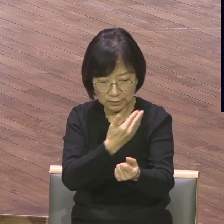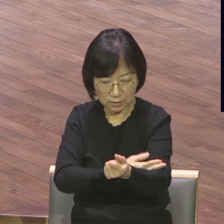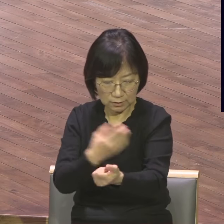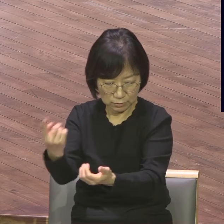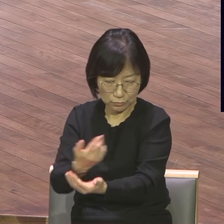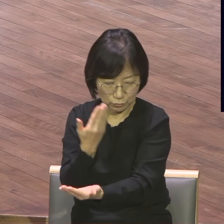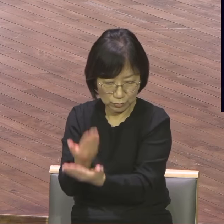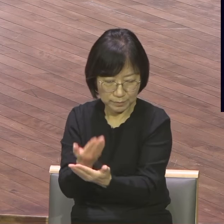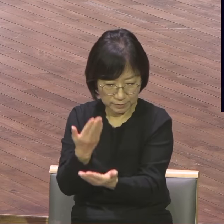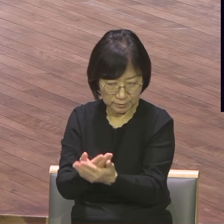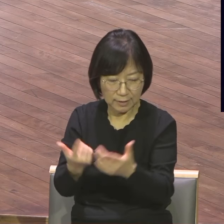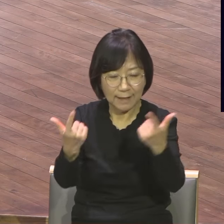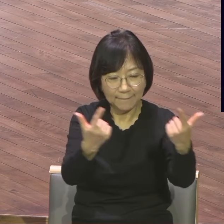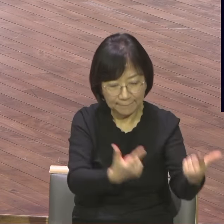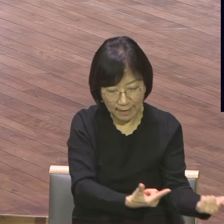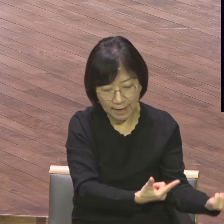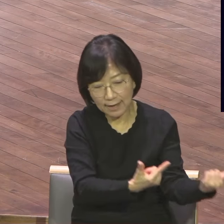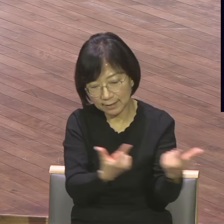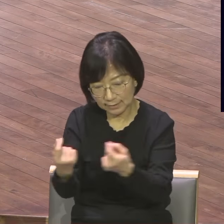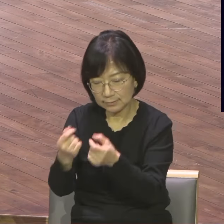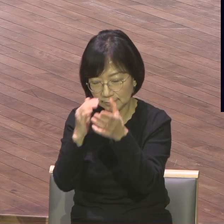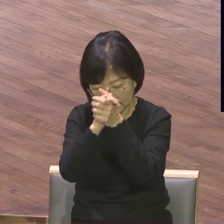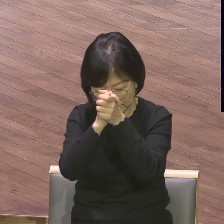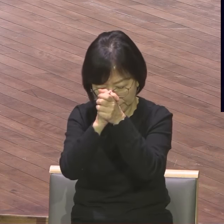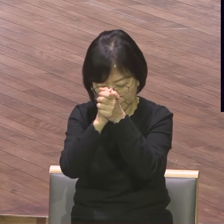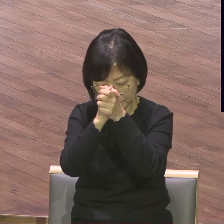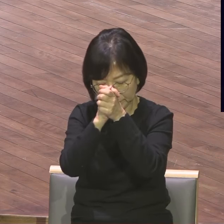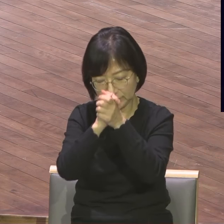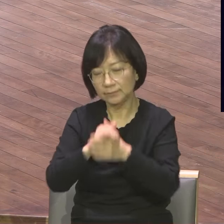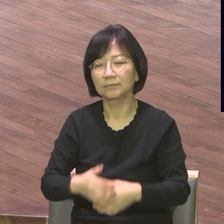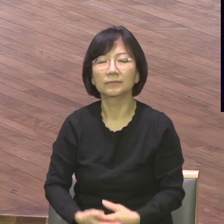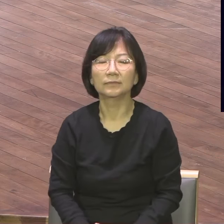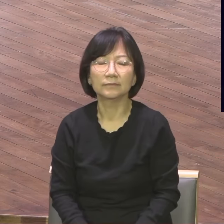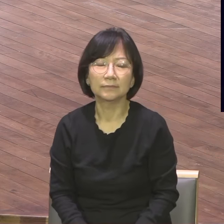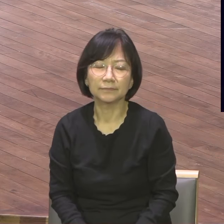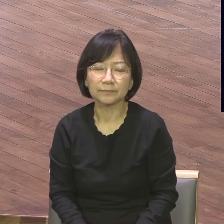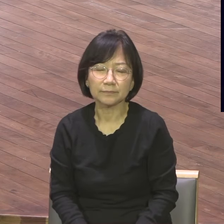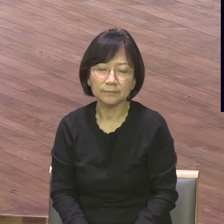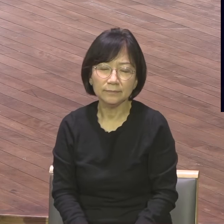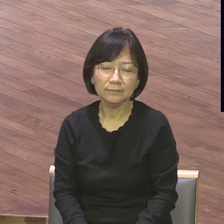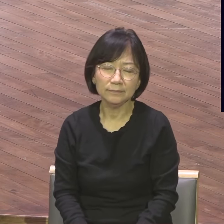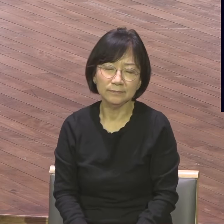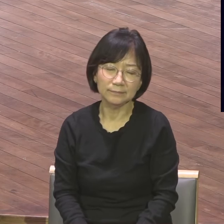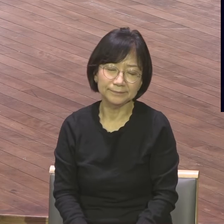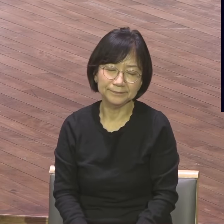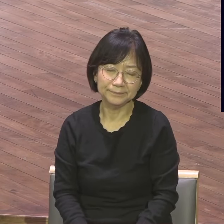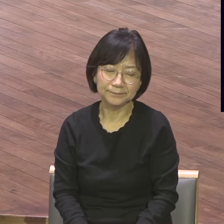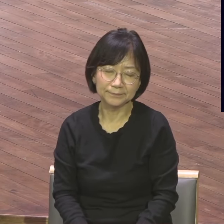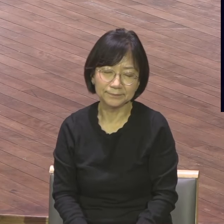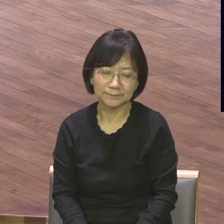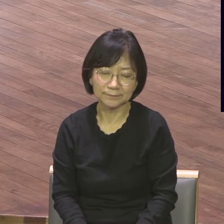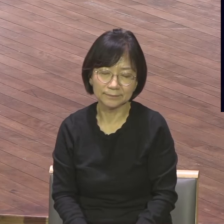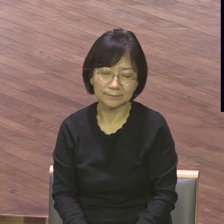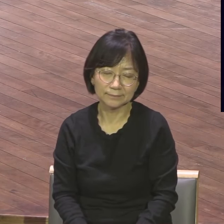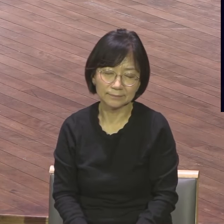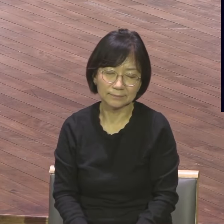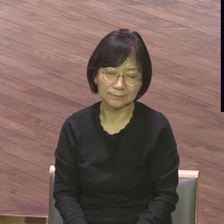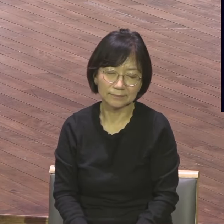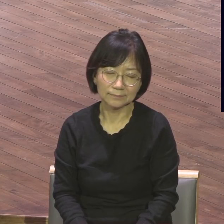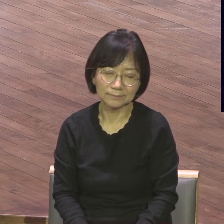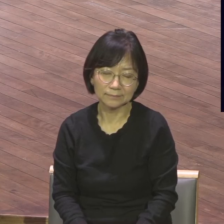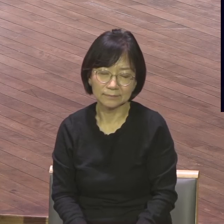외치며 하나님께 간절히 기도하겠습니다. 주여 하나님 아버지 참으로 감사합니다.